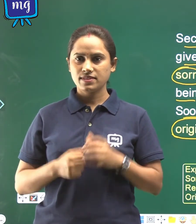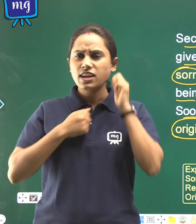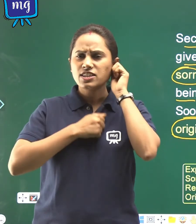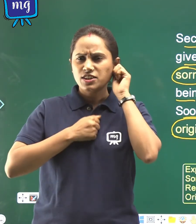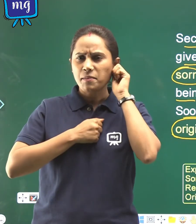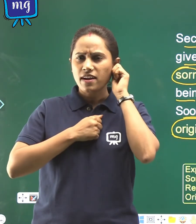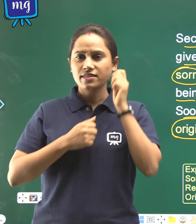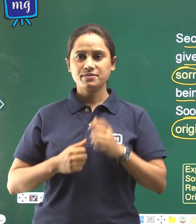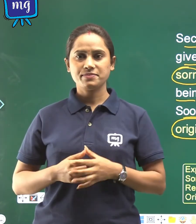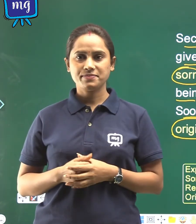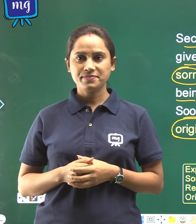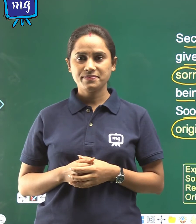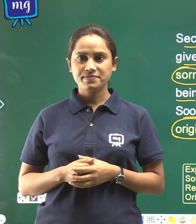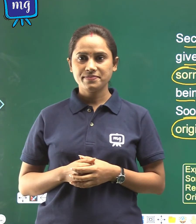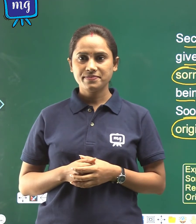क्षमा,